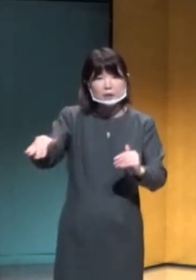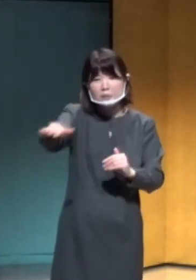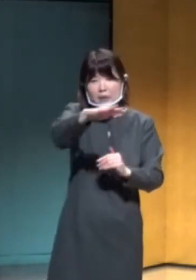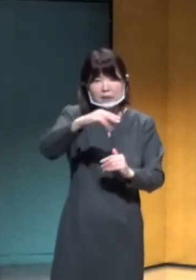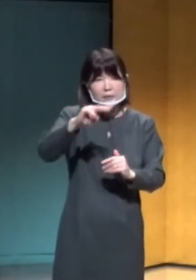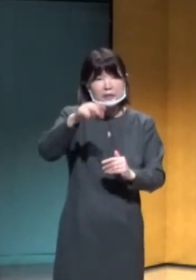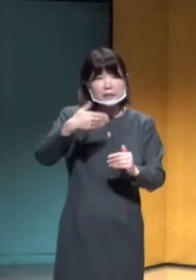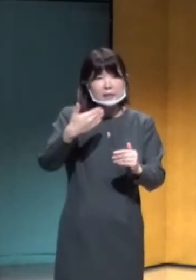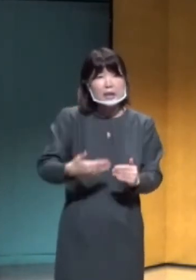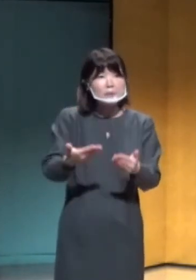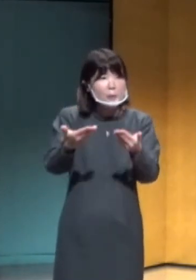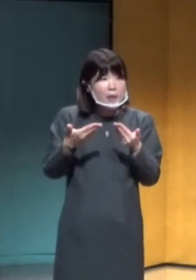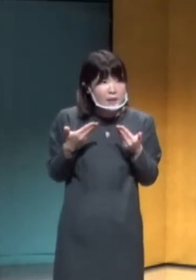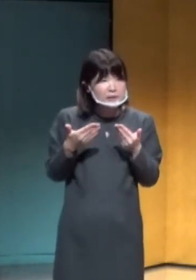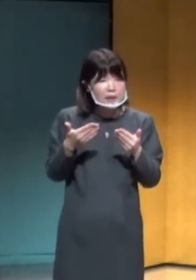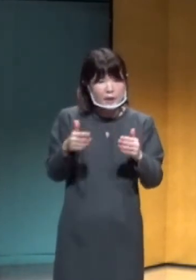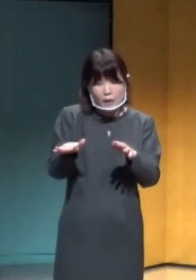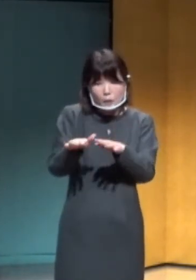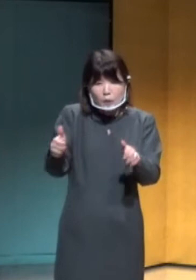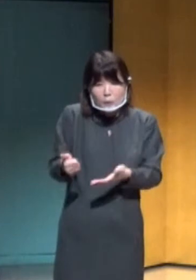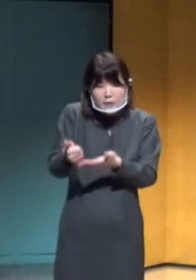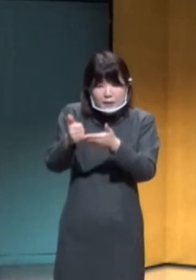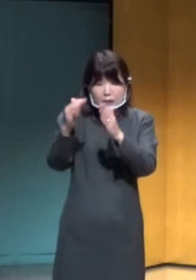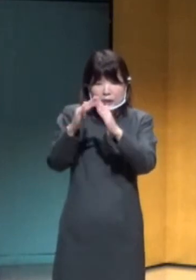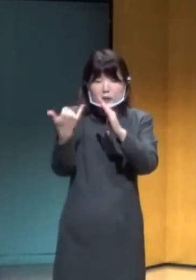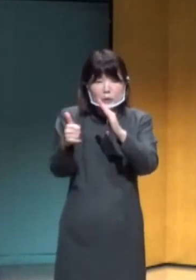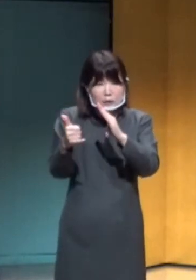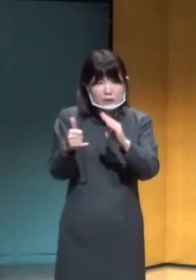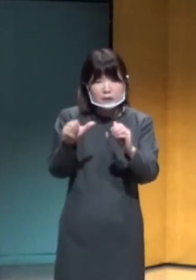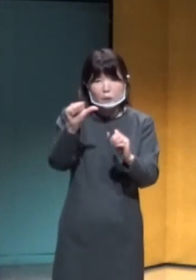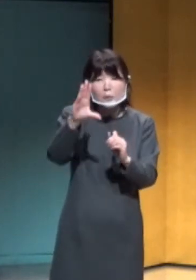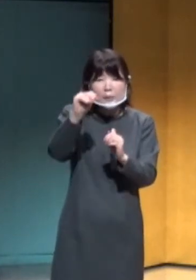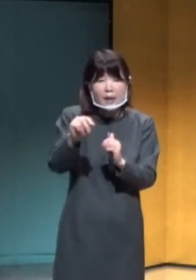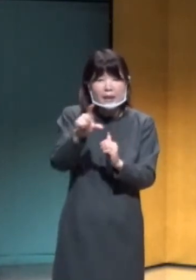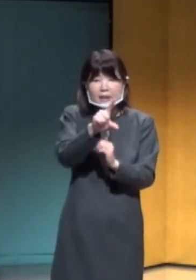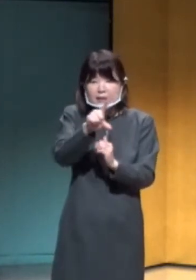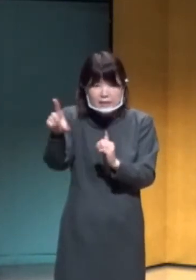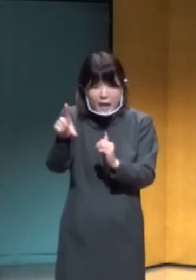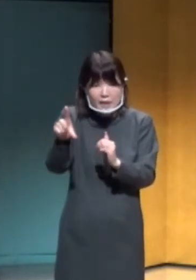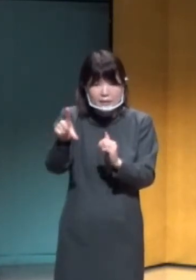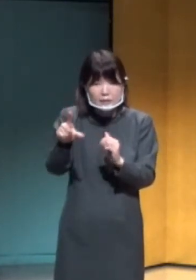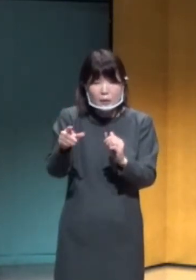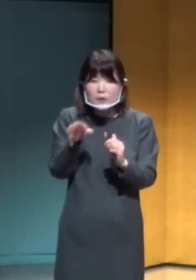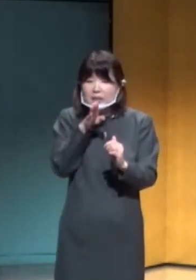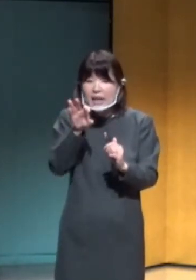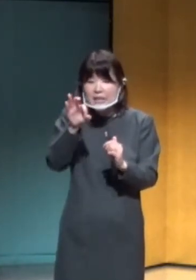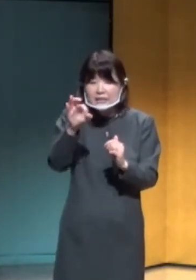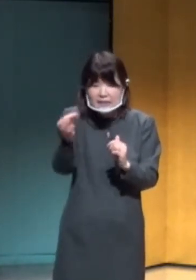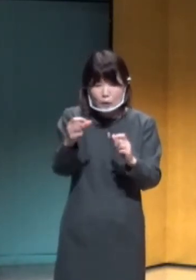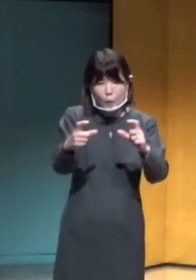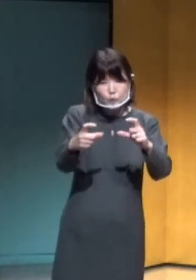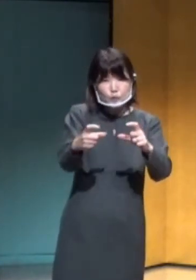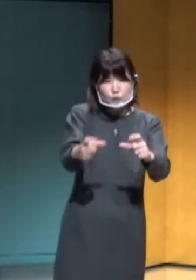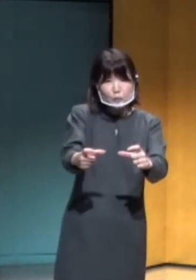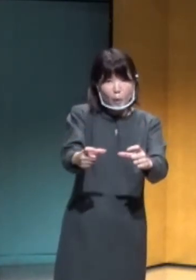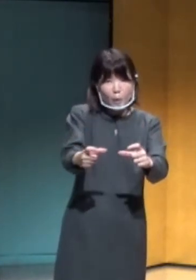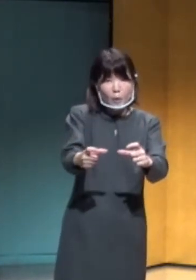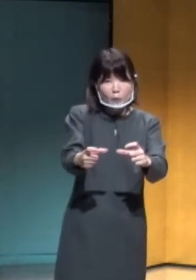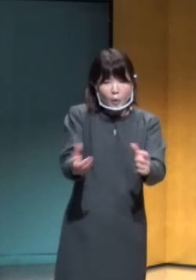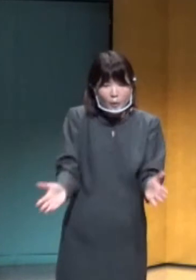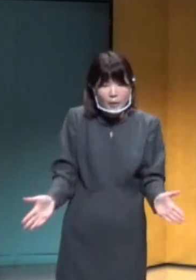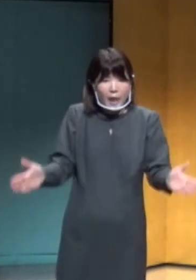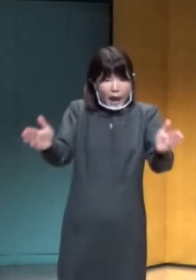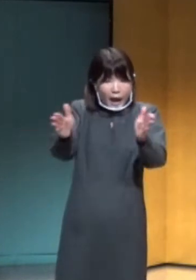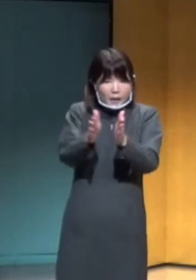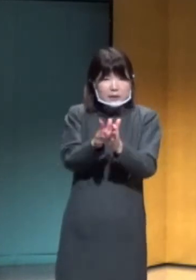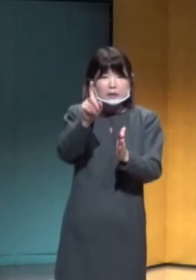ずは子育て世代の皆さんに5万円の現金と5万円のクーポンというお話でございましたが、これを合わせて10万